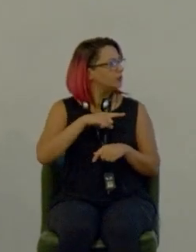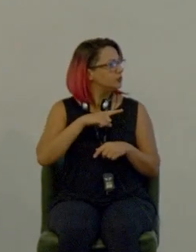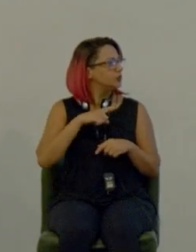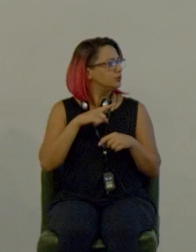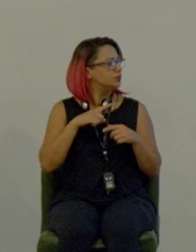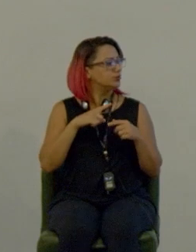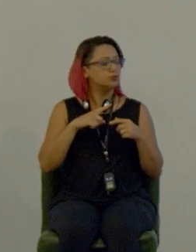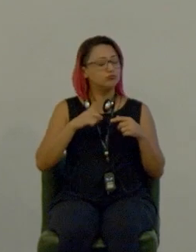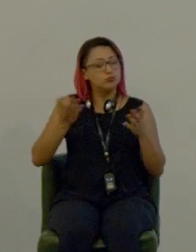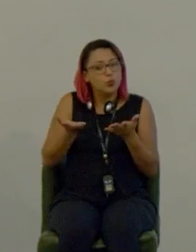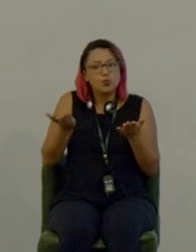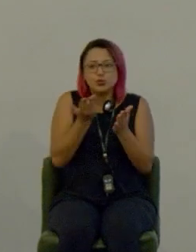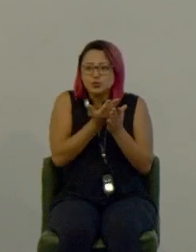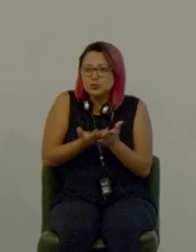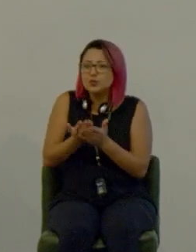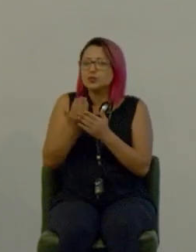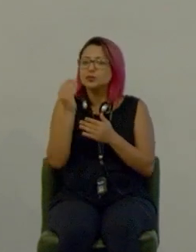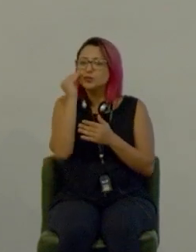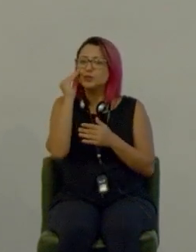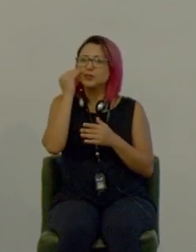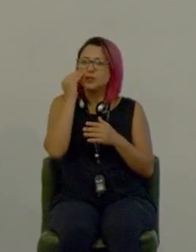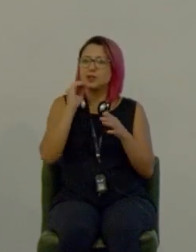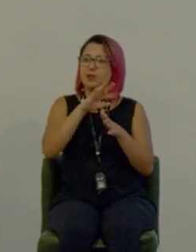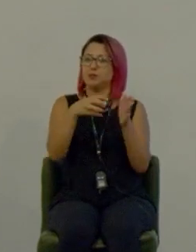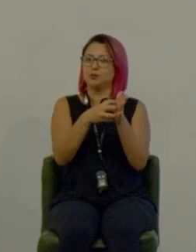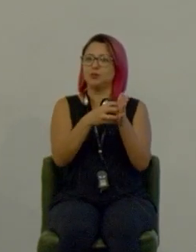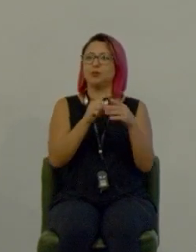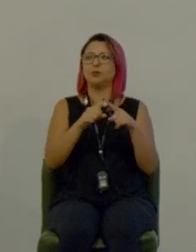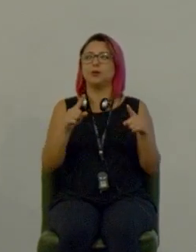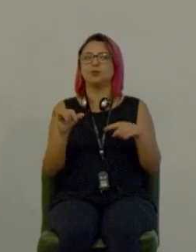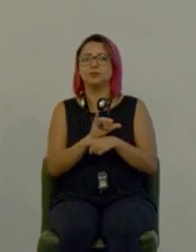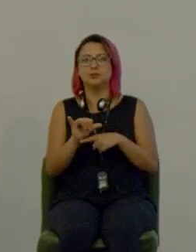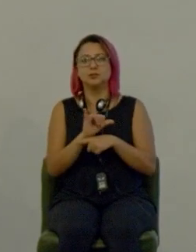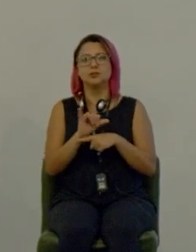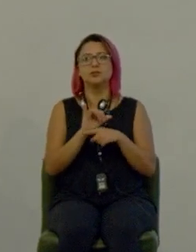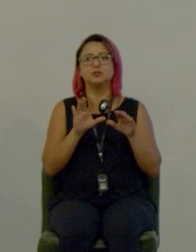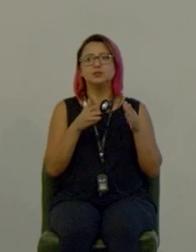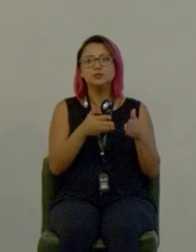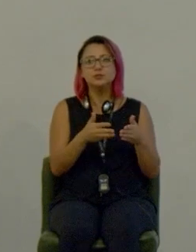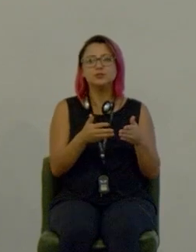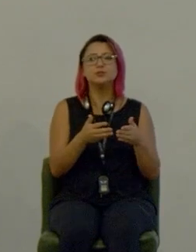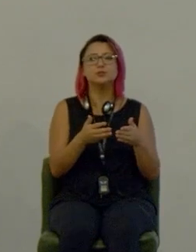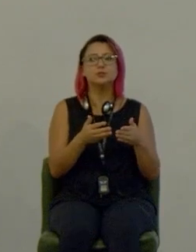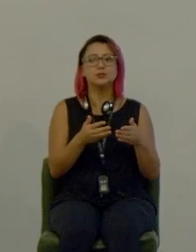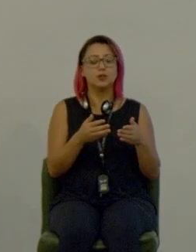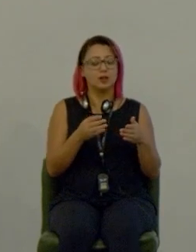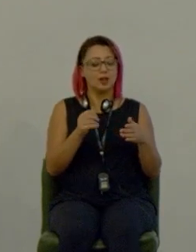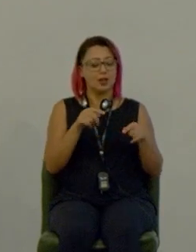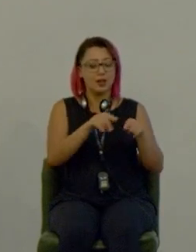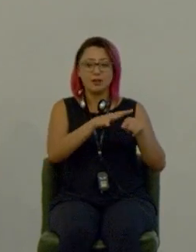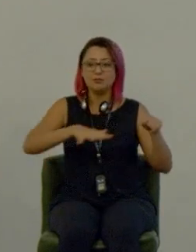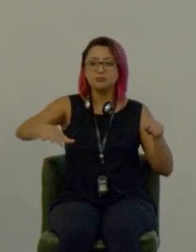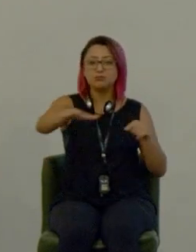história profunda da Amazônia, e até hoje, nessas formas de cultivo, são esses lugares, essas paisagens de resistência que